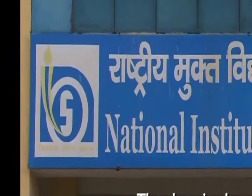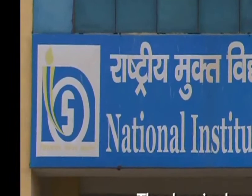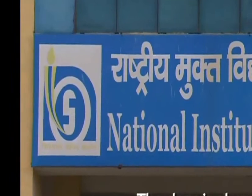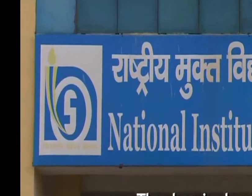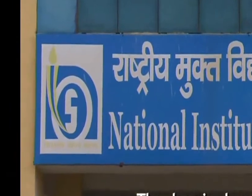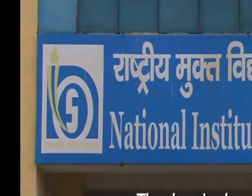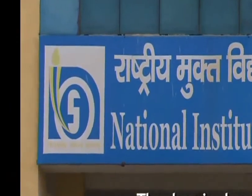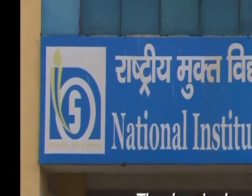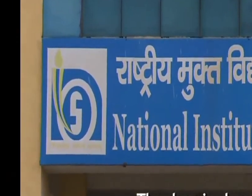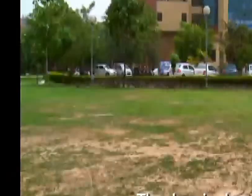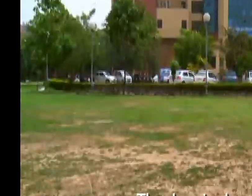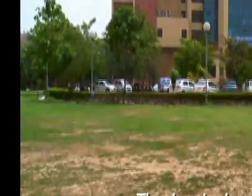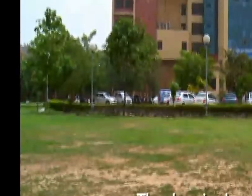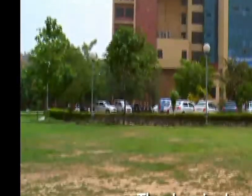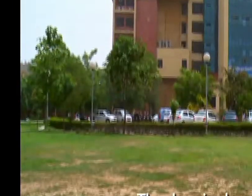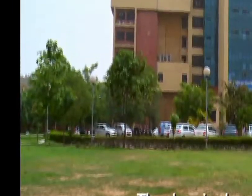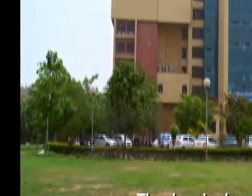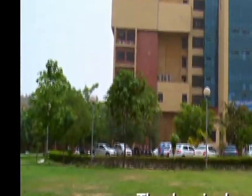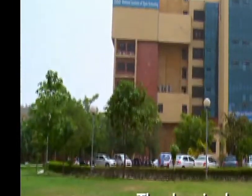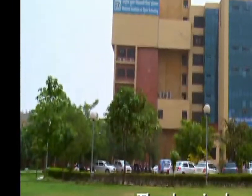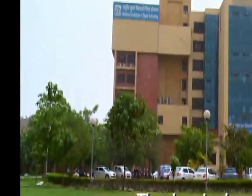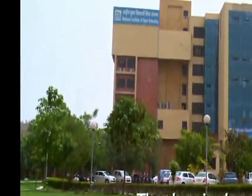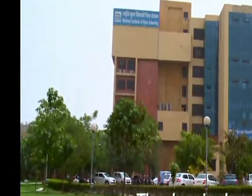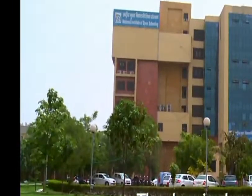राष्ट्रीय मुक्त विद्यालय का